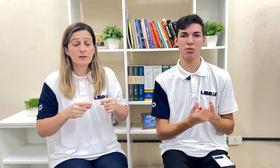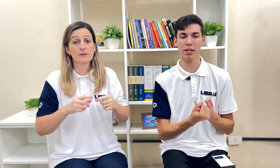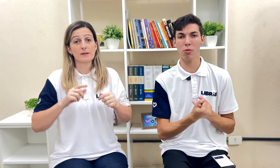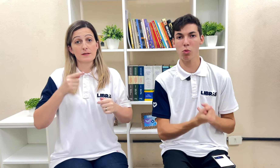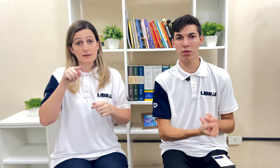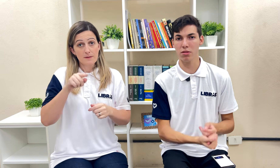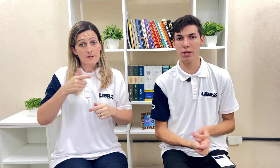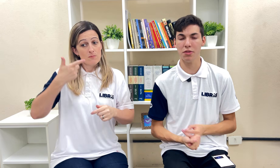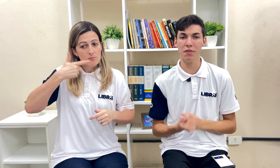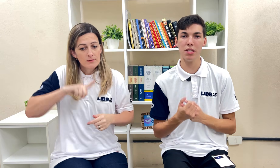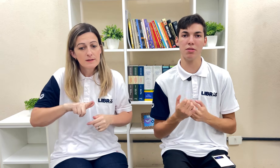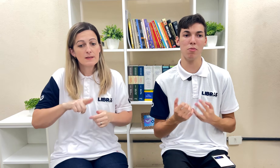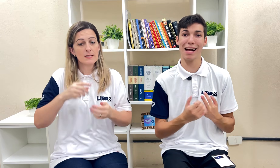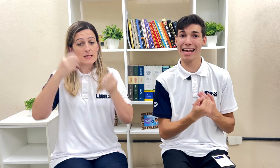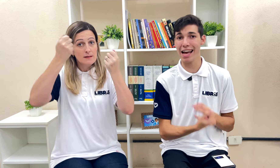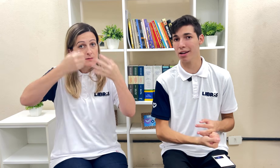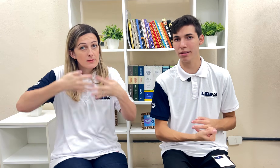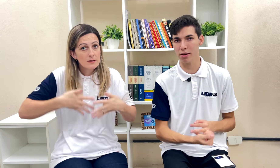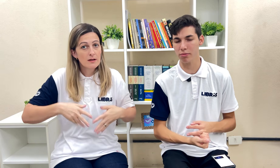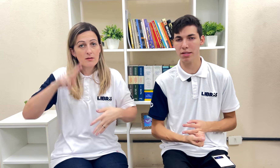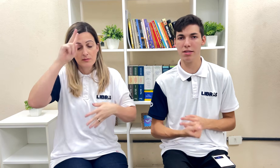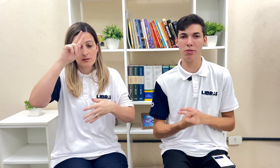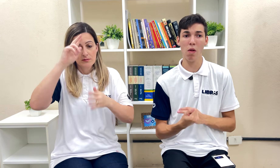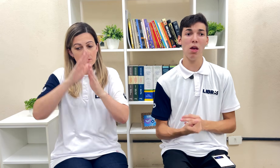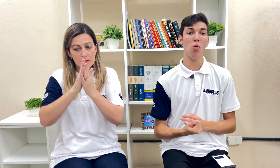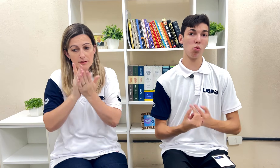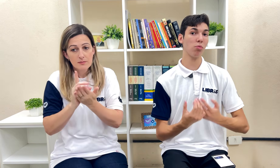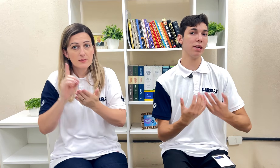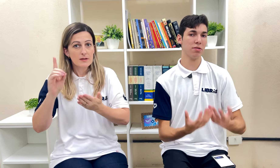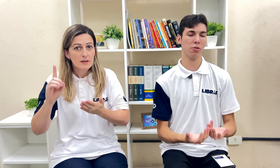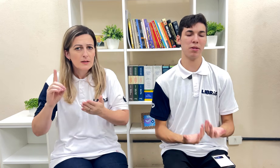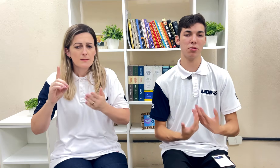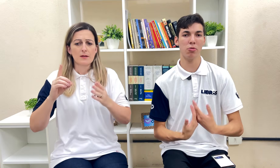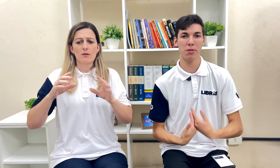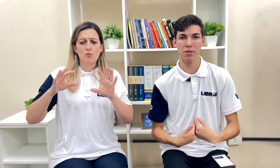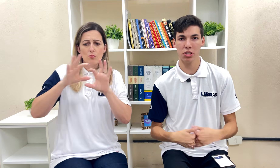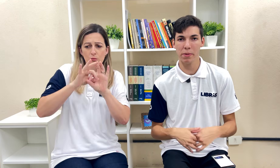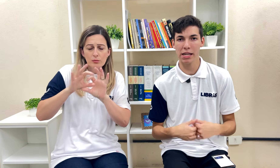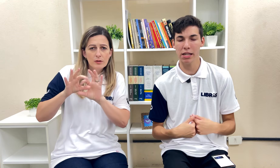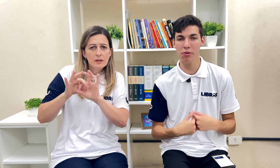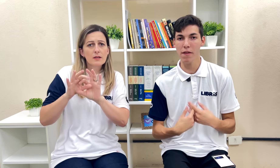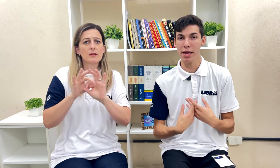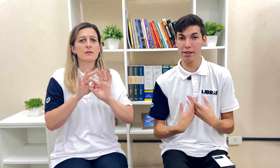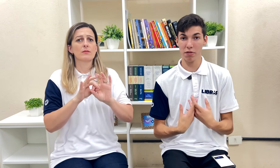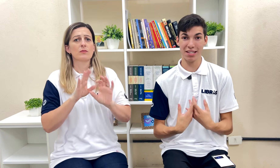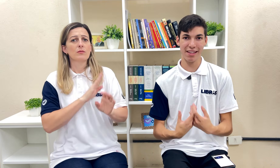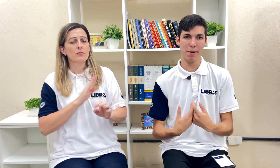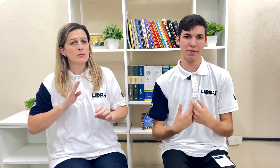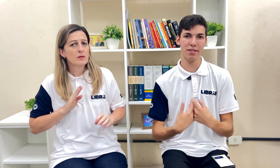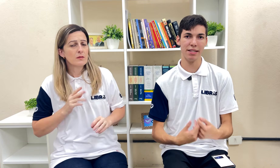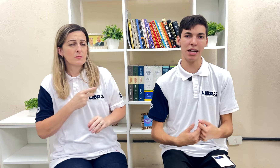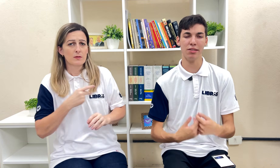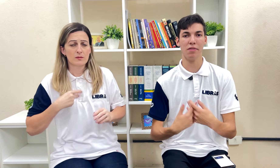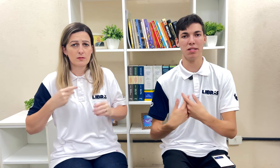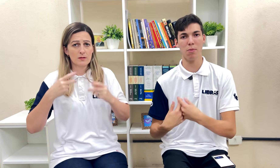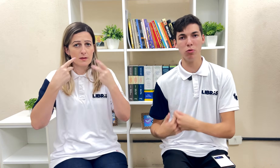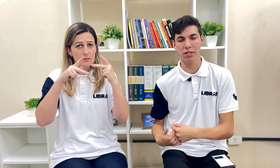que tem um contexto mais difícil, uma guerra que tenha acontecido, um contexto que o pastor ou o bispo esteja pregando. Então você tem mais facilidade através da música